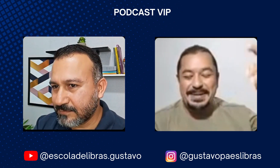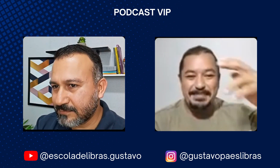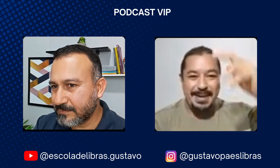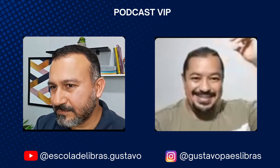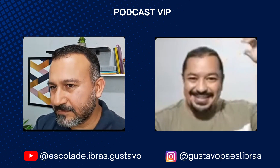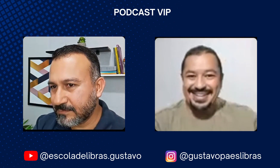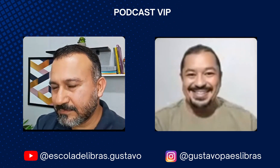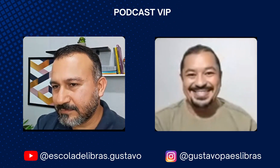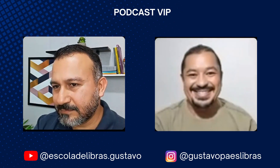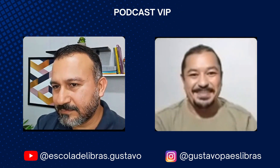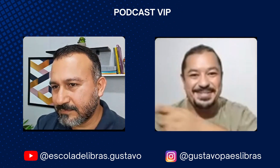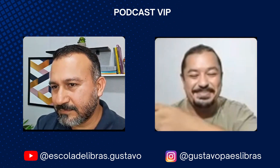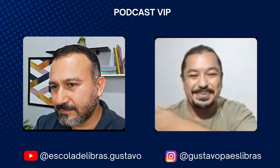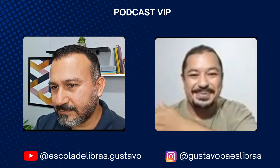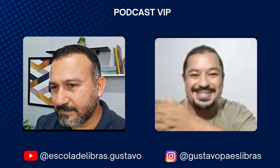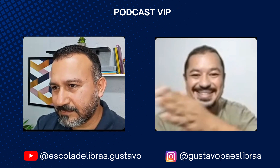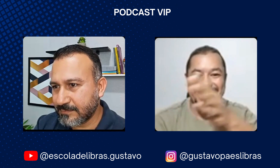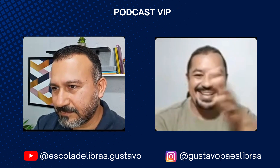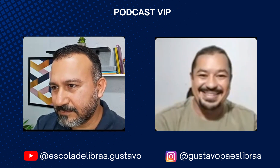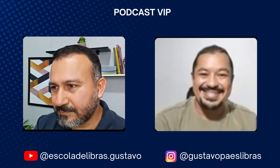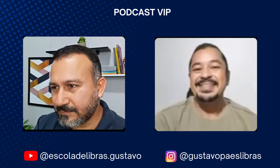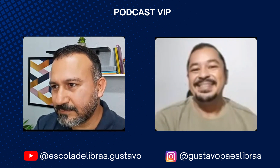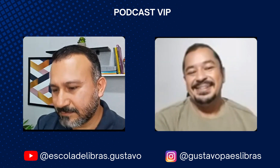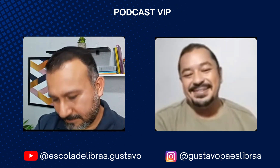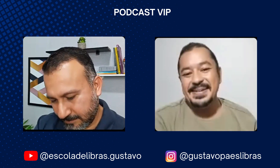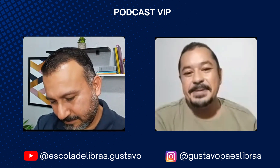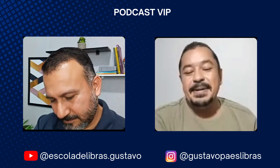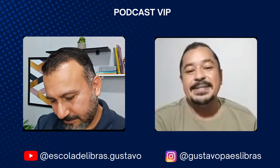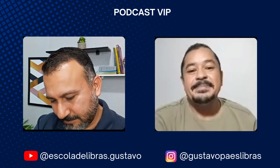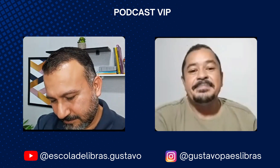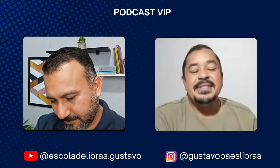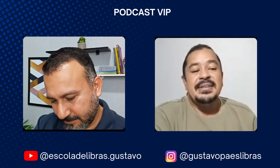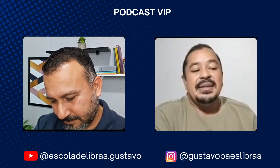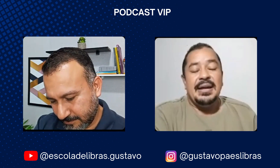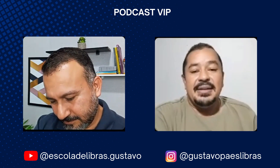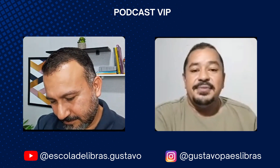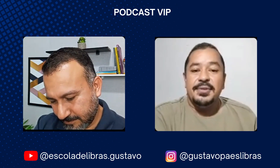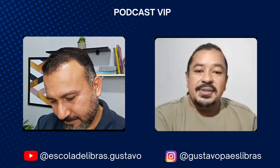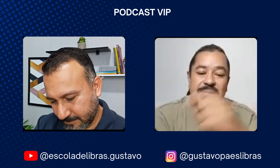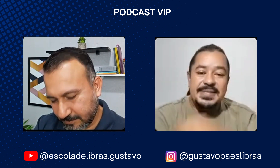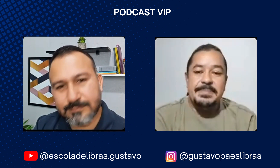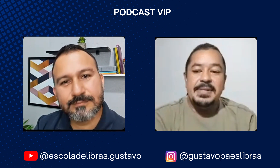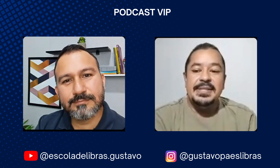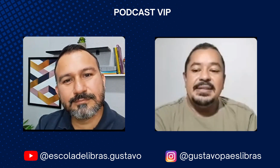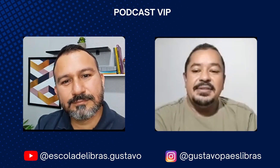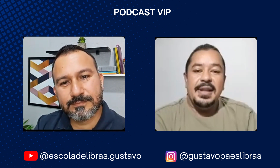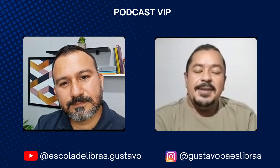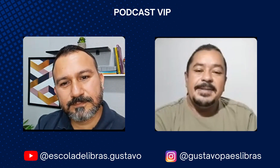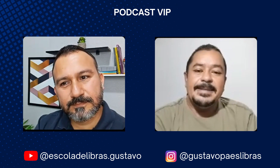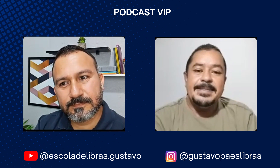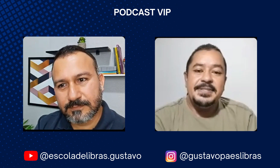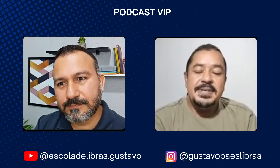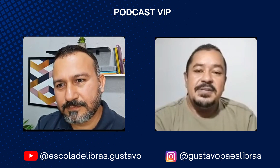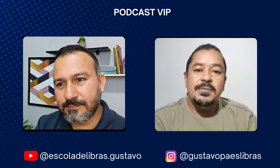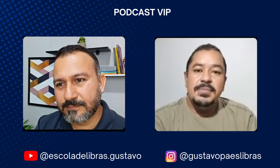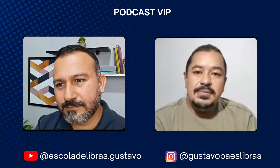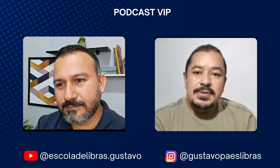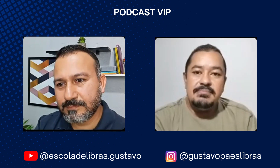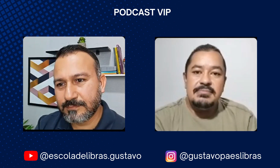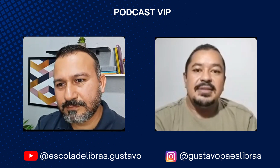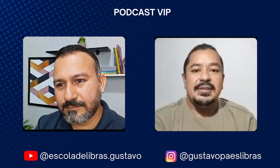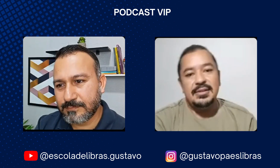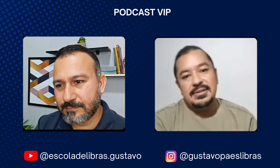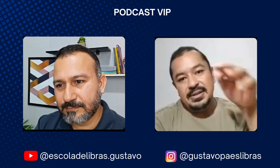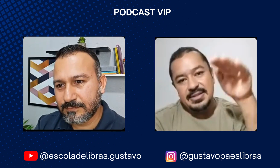intérprete hiper, mega master, né? Que já passou por todas as áreas, ok, mas aí, voltando lá para a disciplina, aí falava, né, que a gente tem que